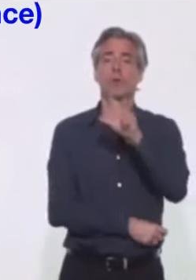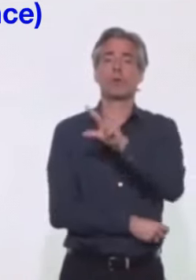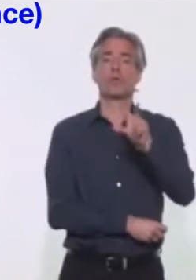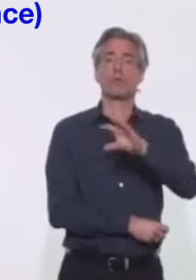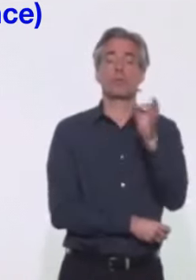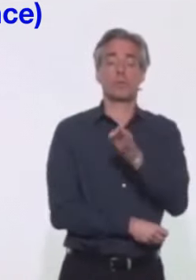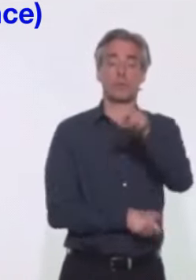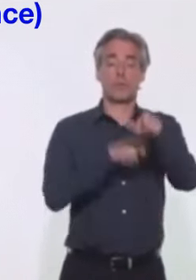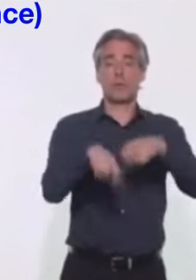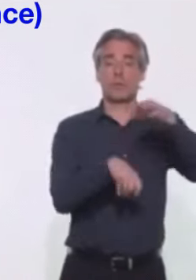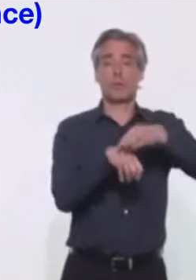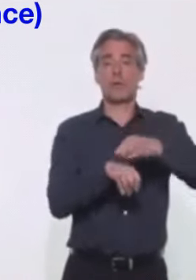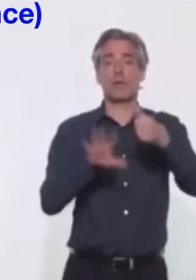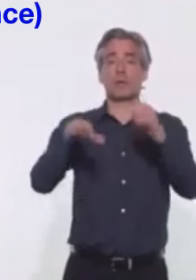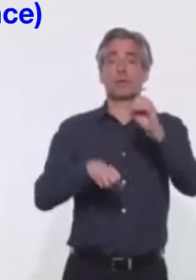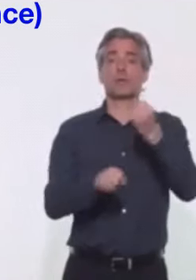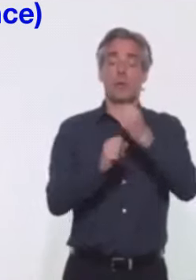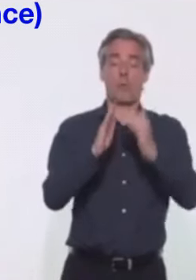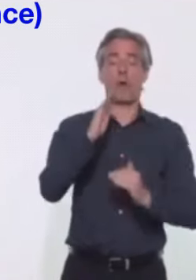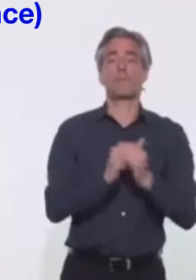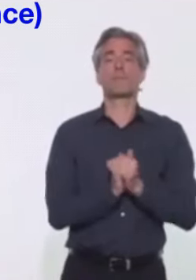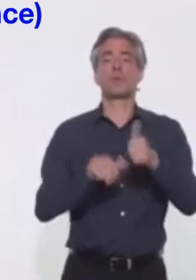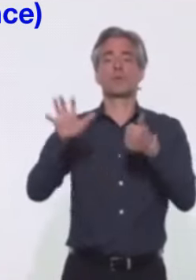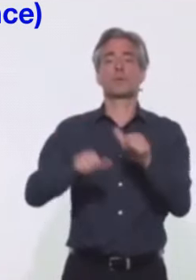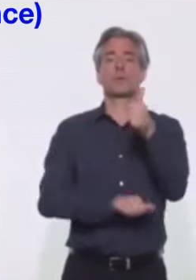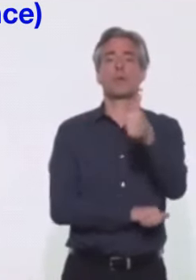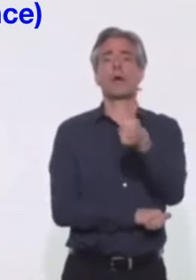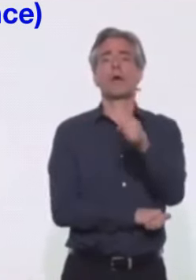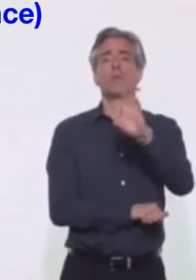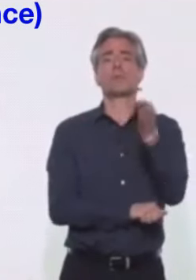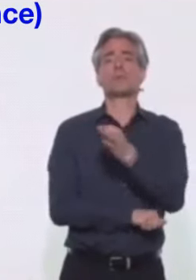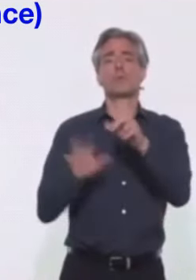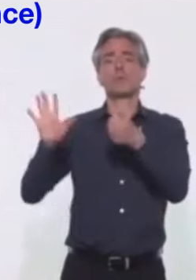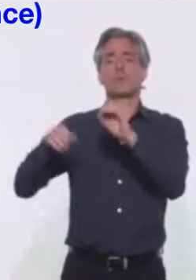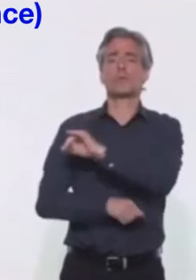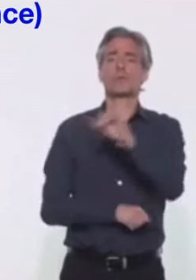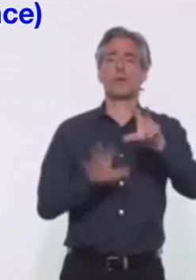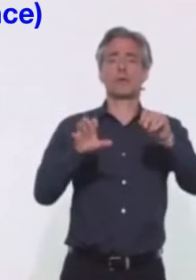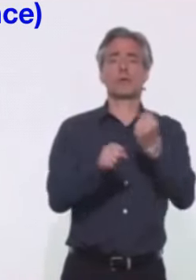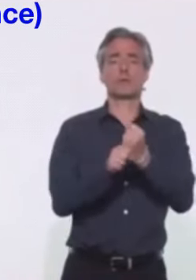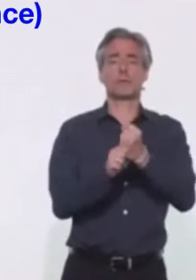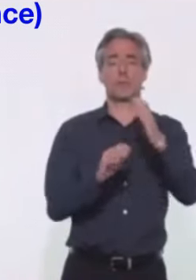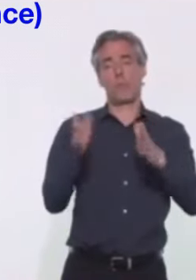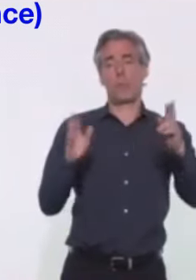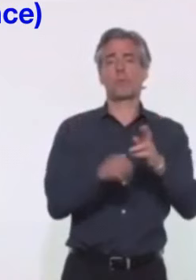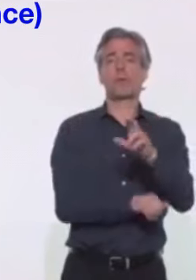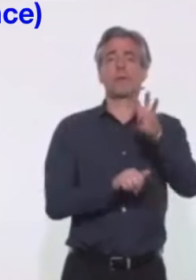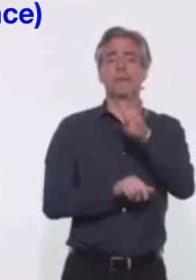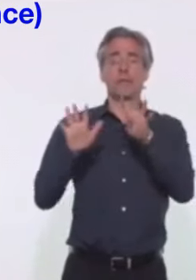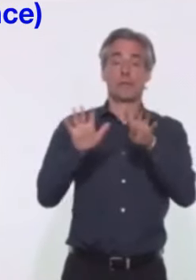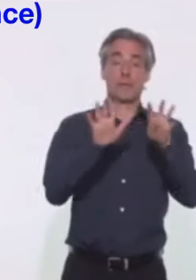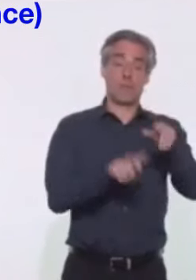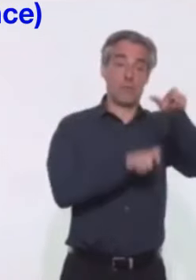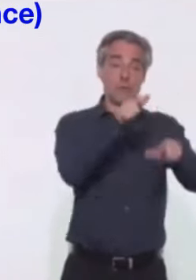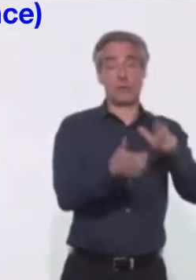ces patients ont moins de 60 ans, 61% entre 60 et 80 ans, et il y a encore 99